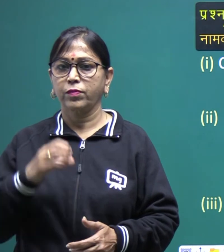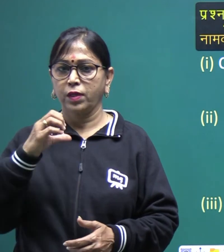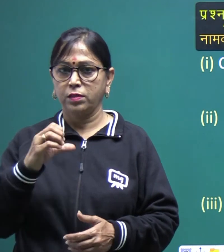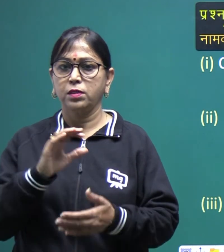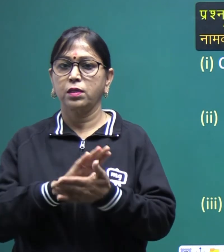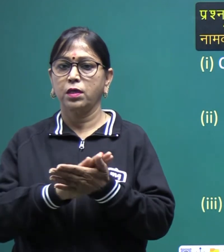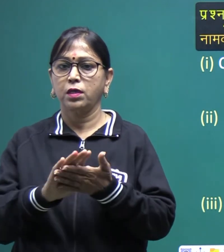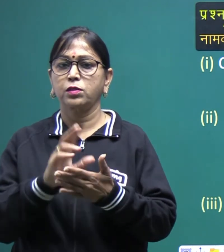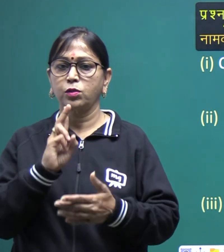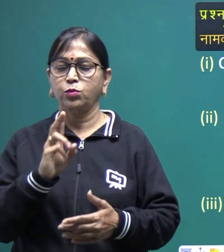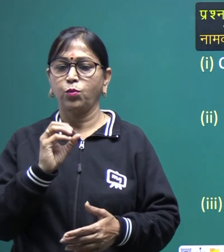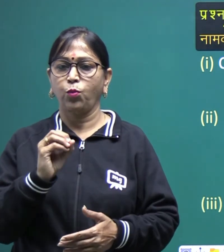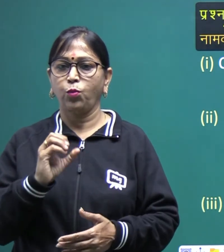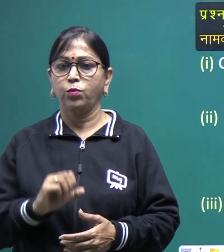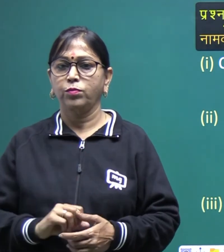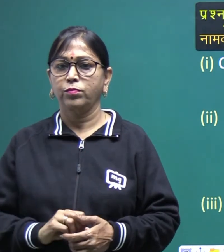CH2O।